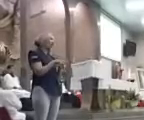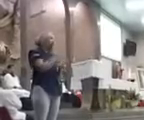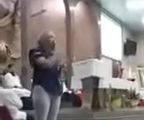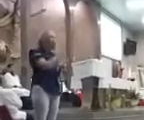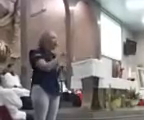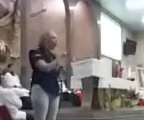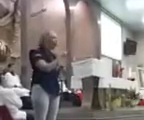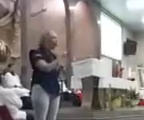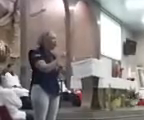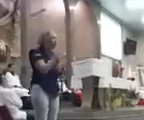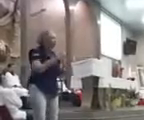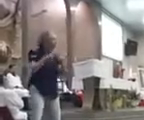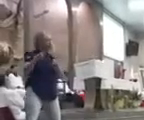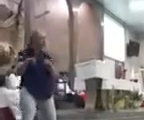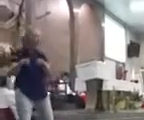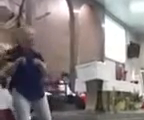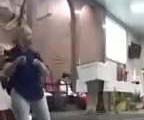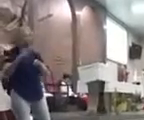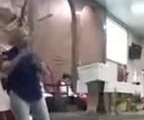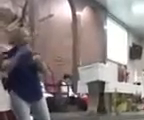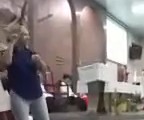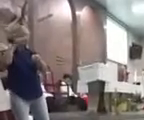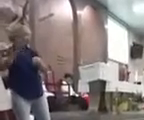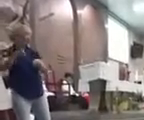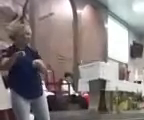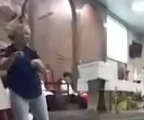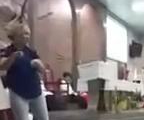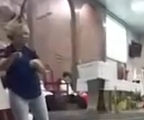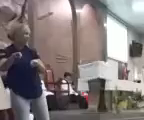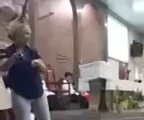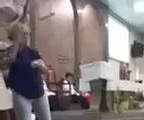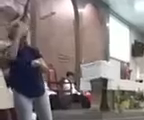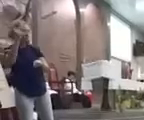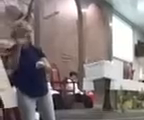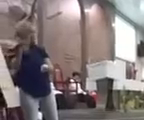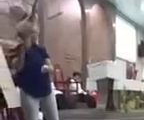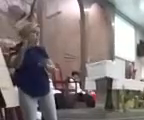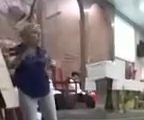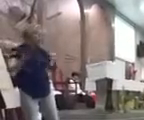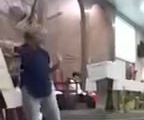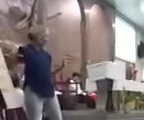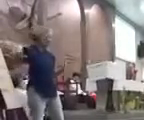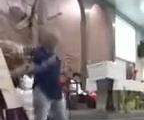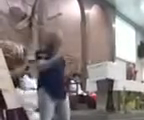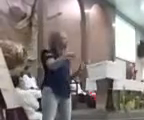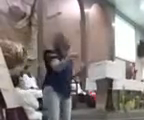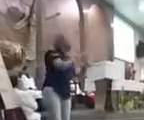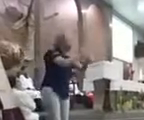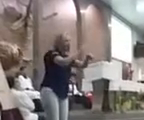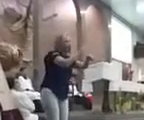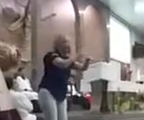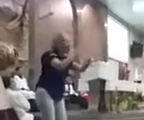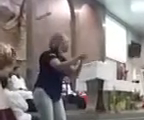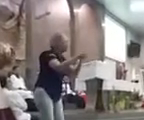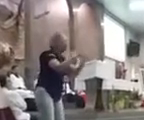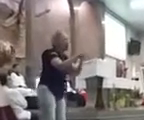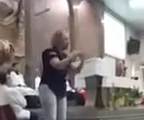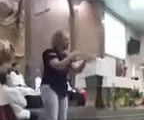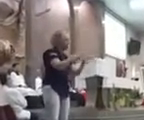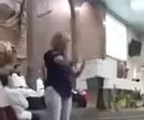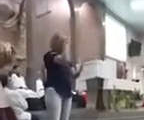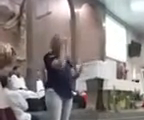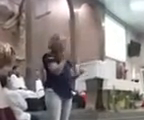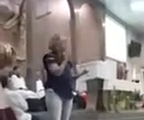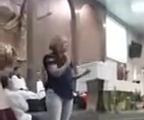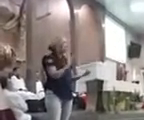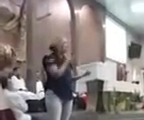Os bons e os maus. Porque quando o Senhor nos chama, não dá para separar ali na porta da igreja, né? O Papa ficar